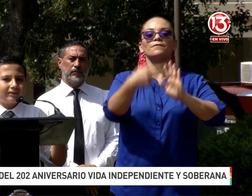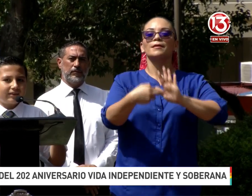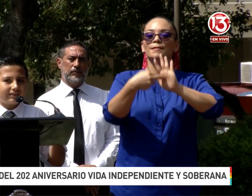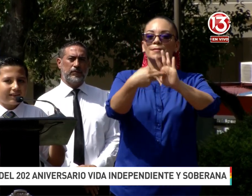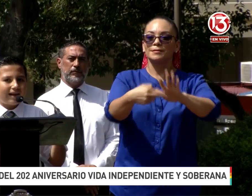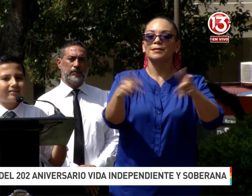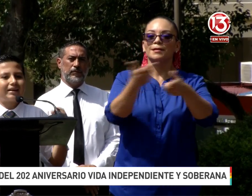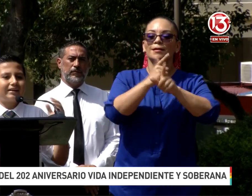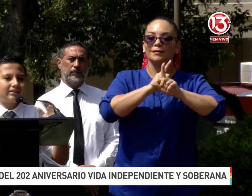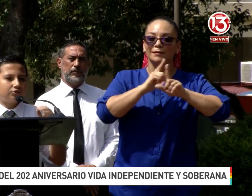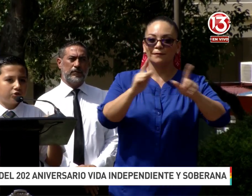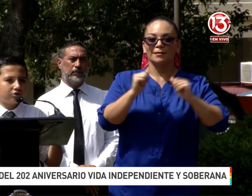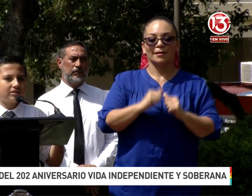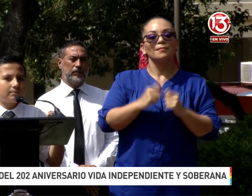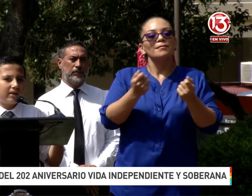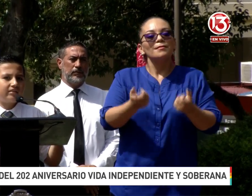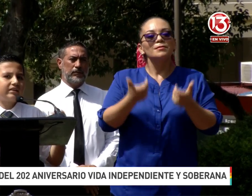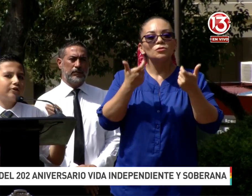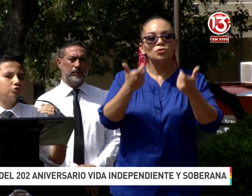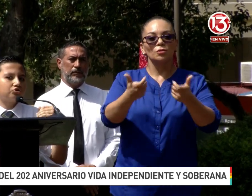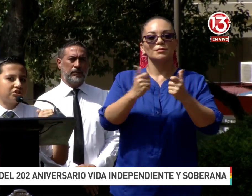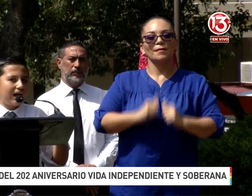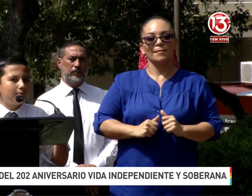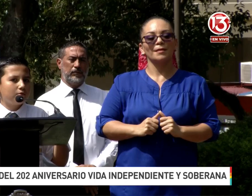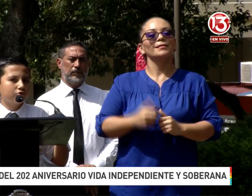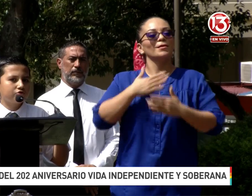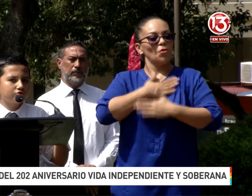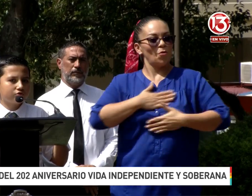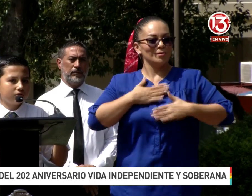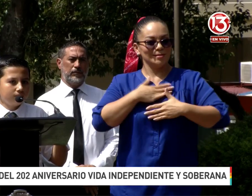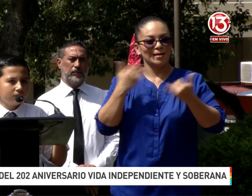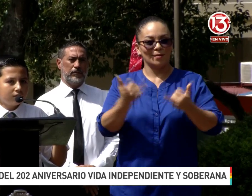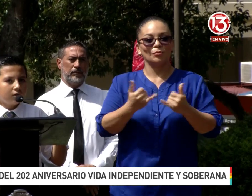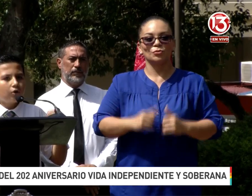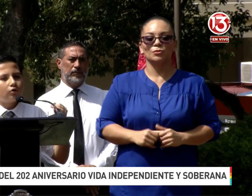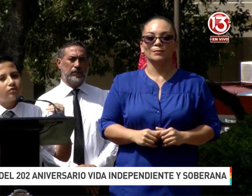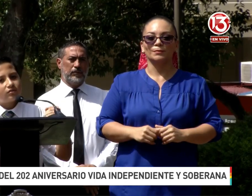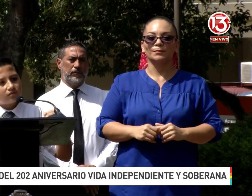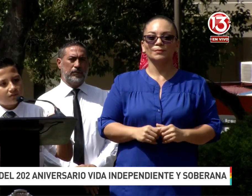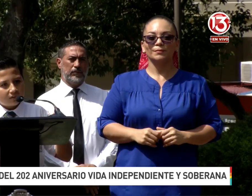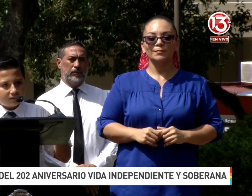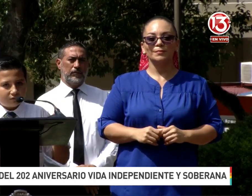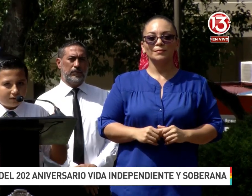la libertad que dichosamente gozamos.